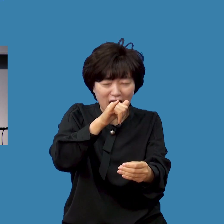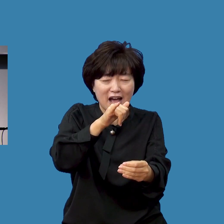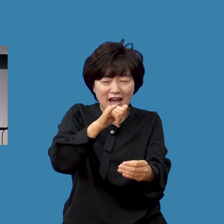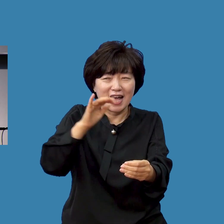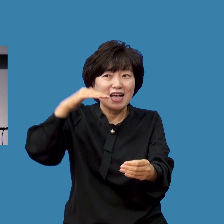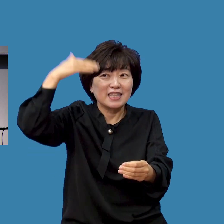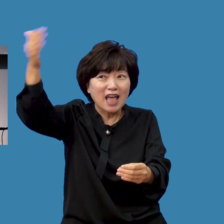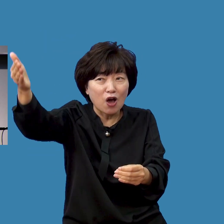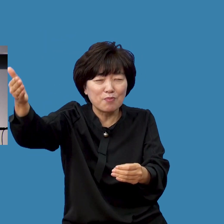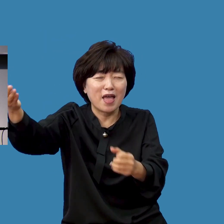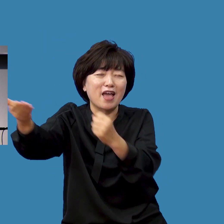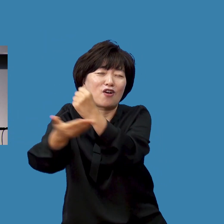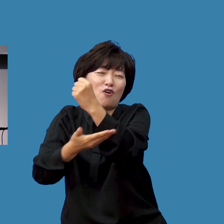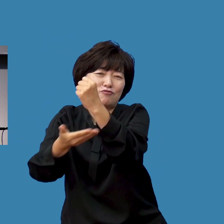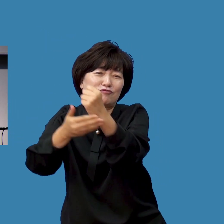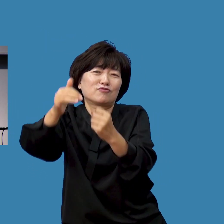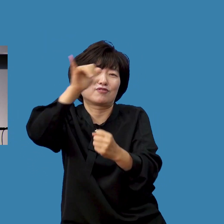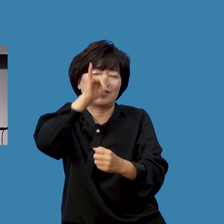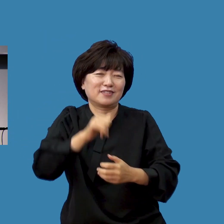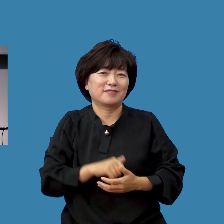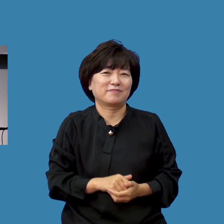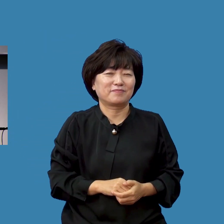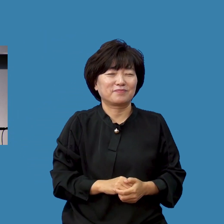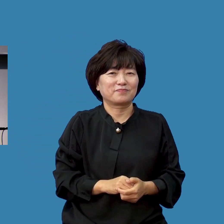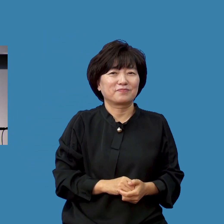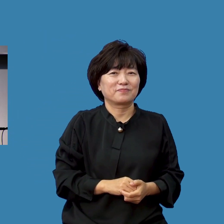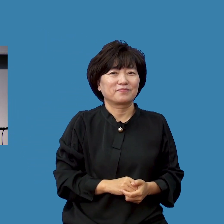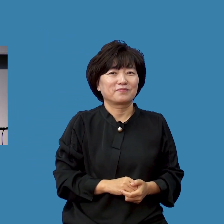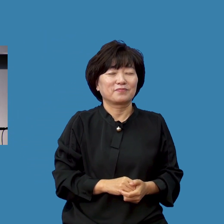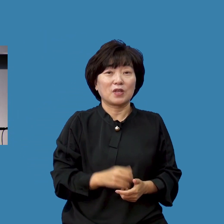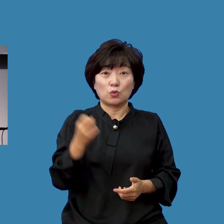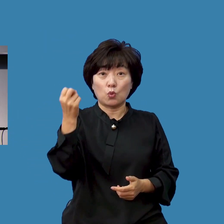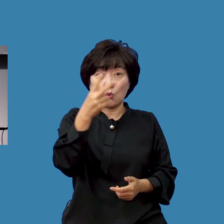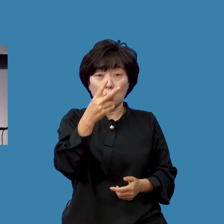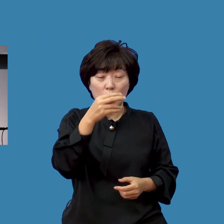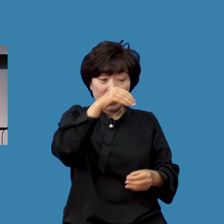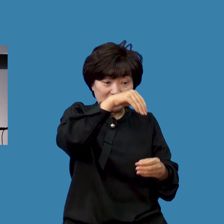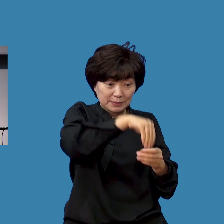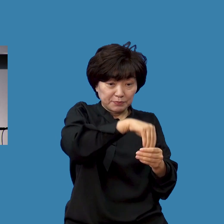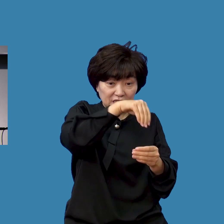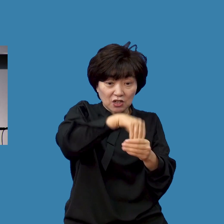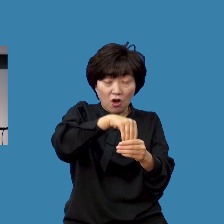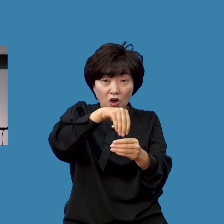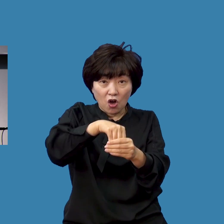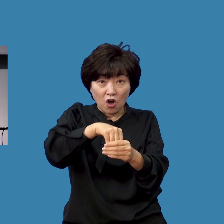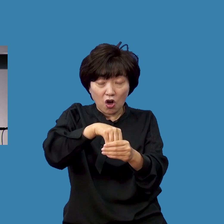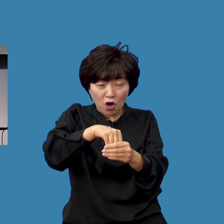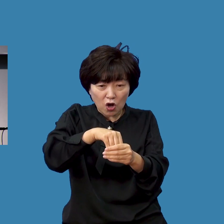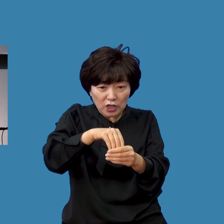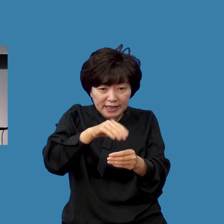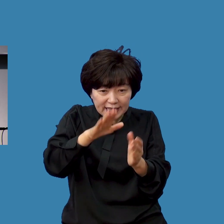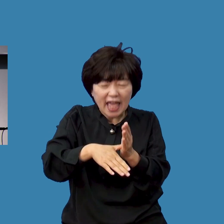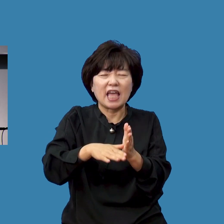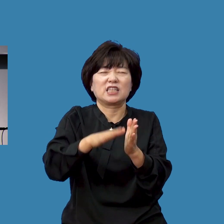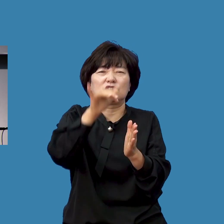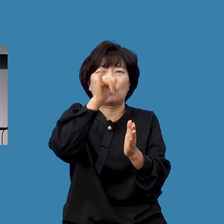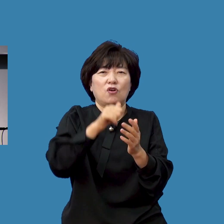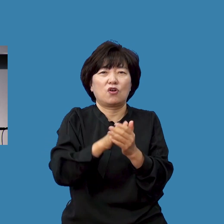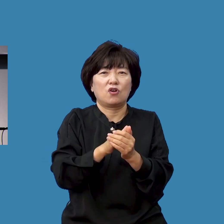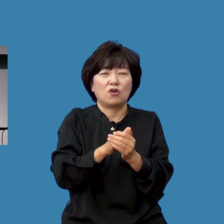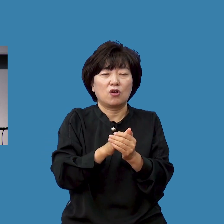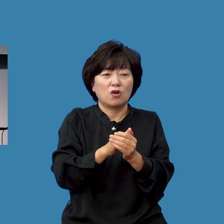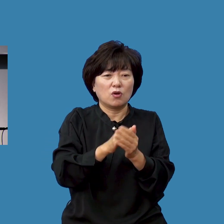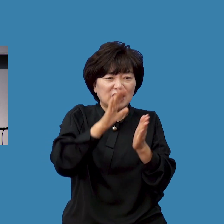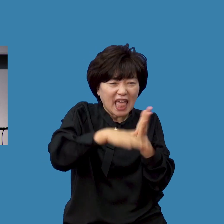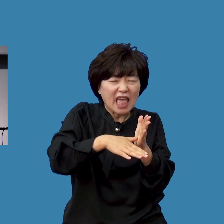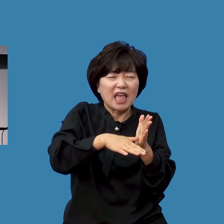심는 게 아무것도 없으면 거두는 것도 아무것도 없어요. 더욱이 여러분, 이 심는 것에는요